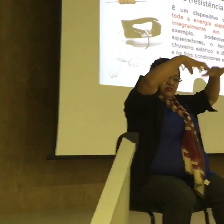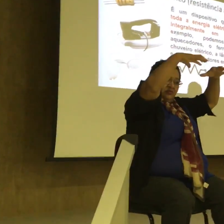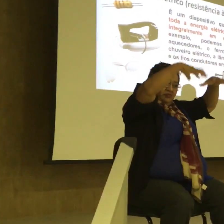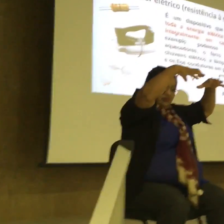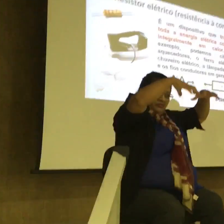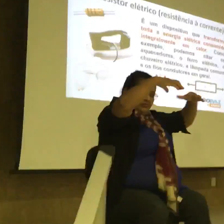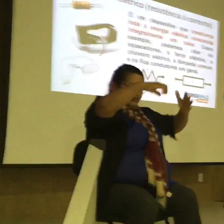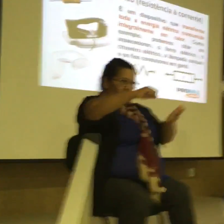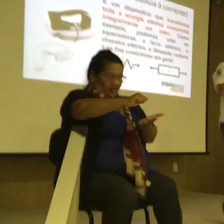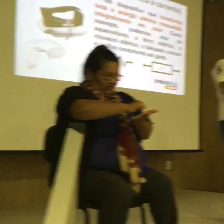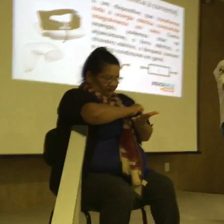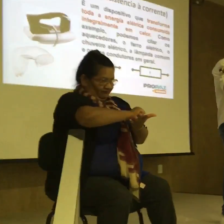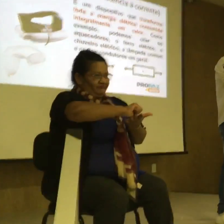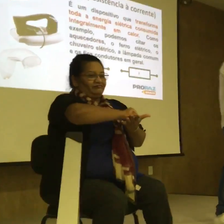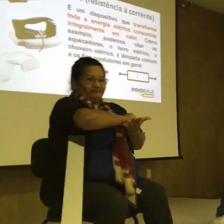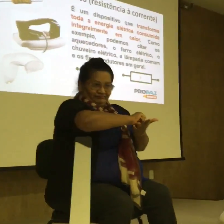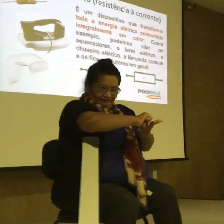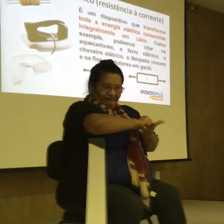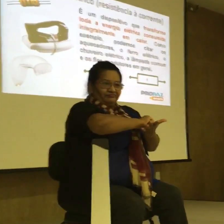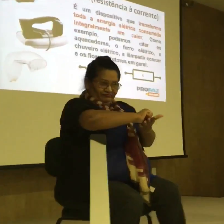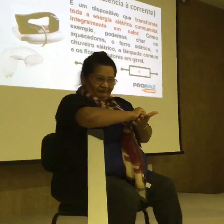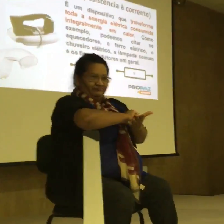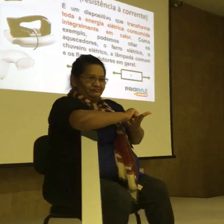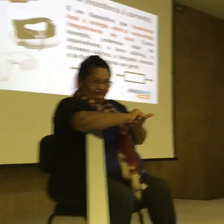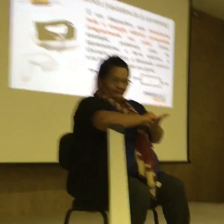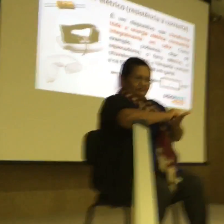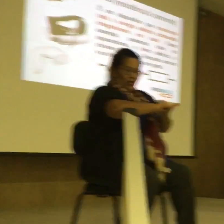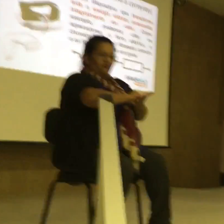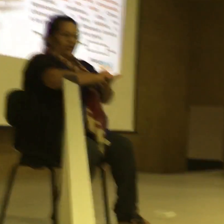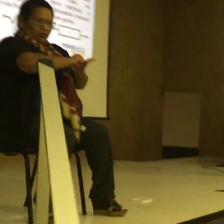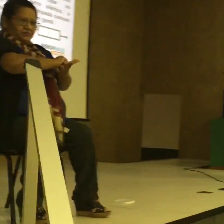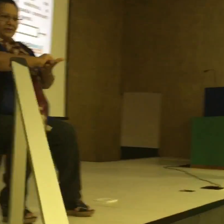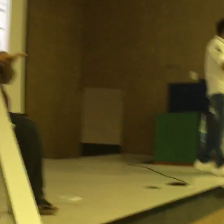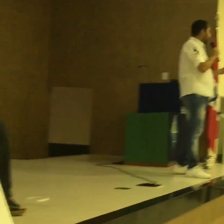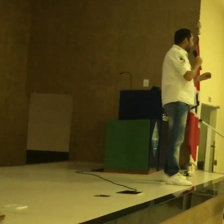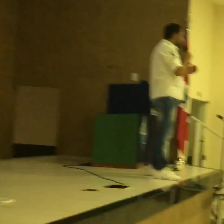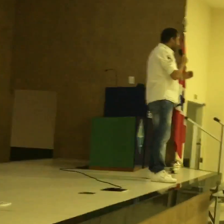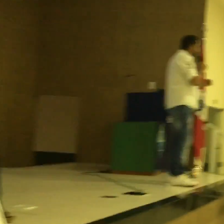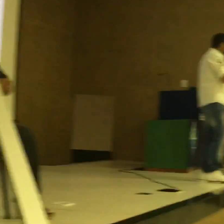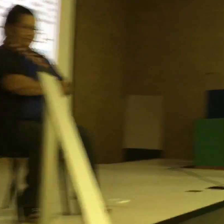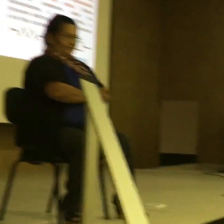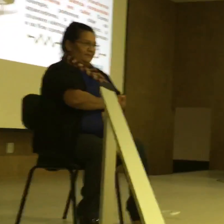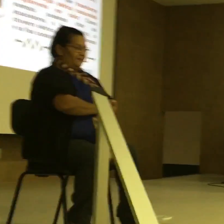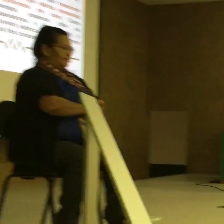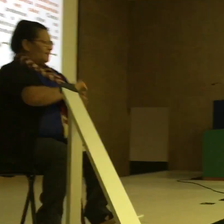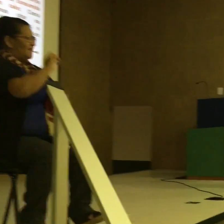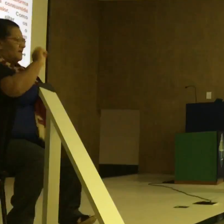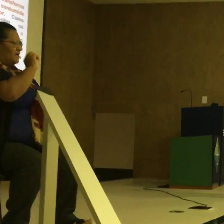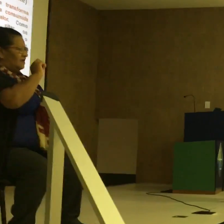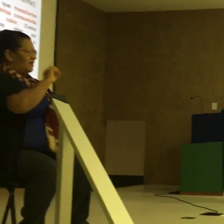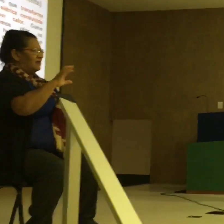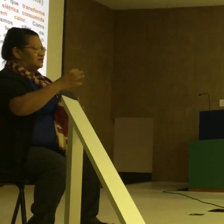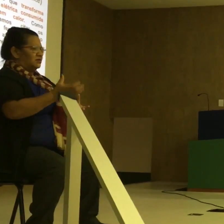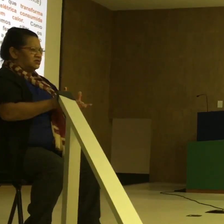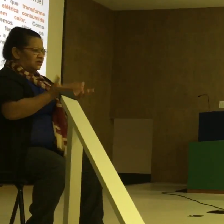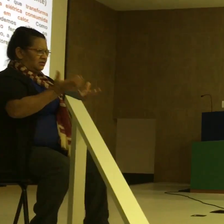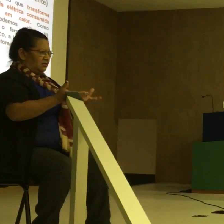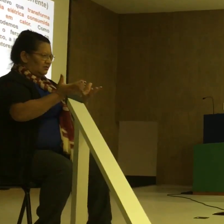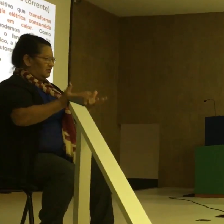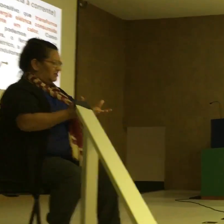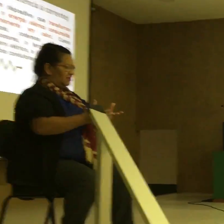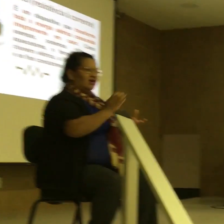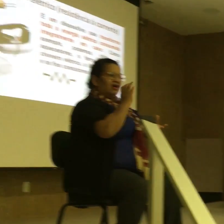passar roupa é um resistor. Pergunta. Você poderia dar um exemplo fica de uma física,